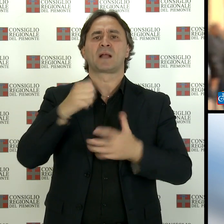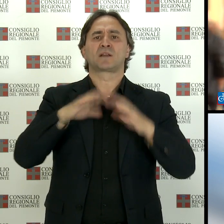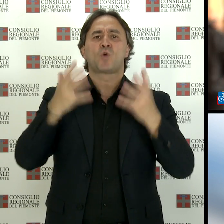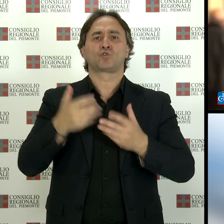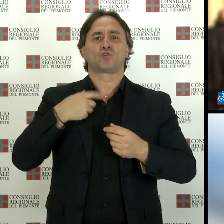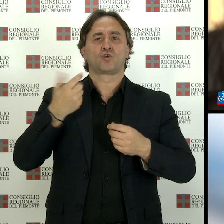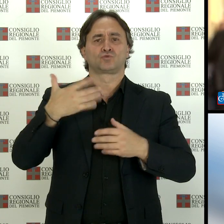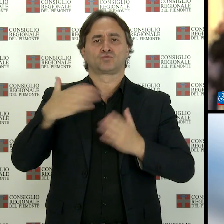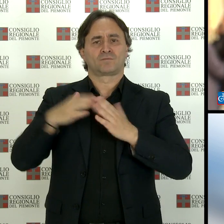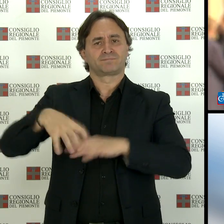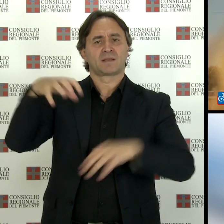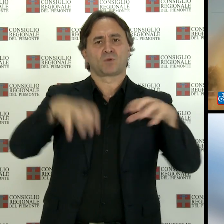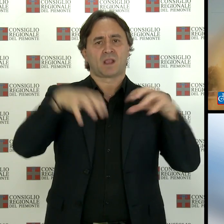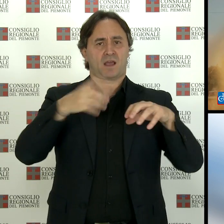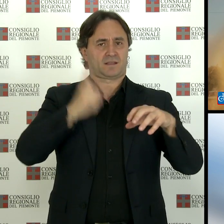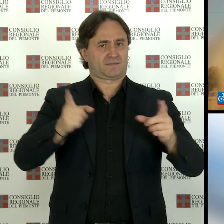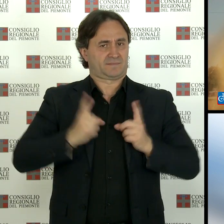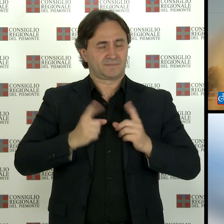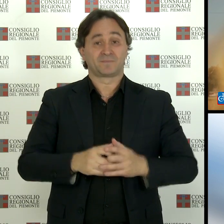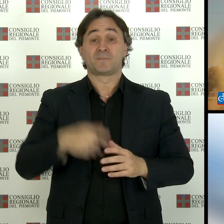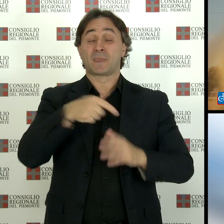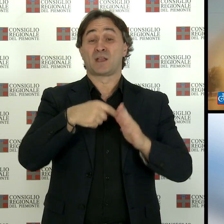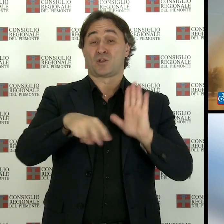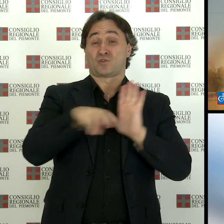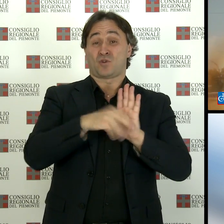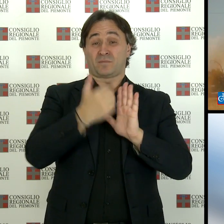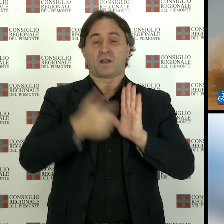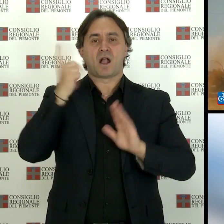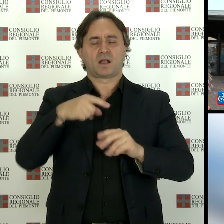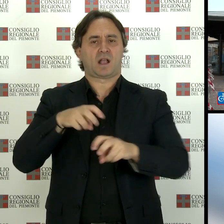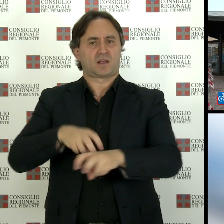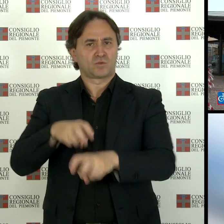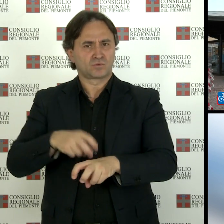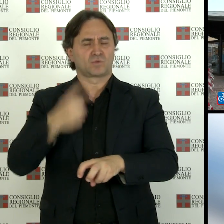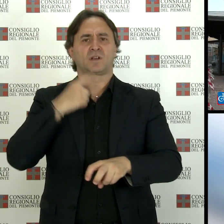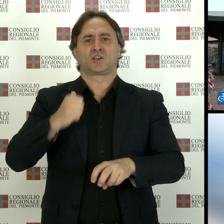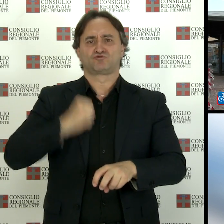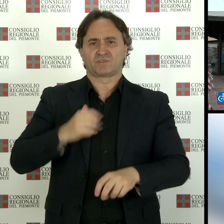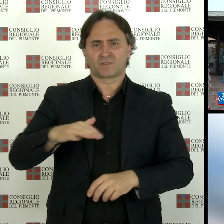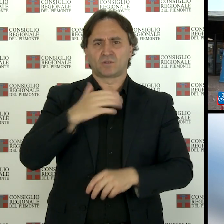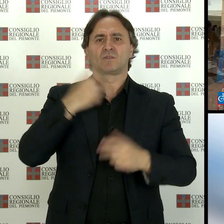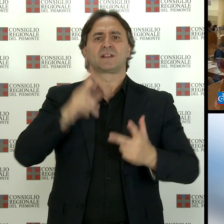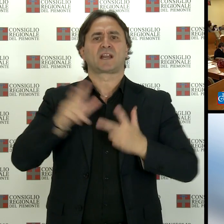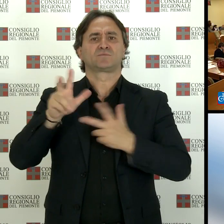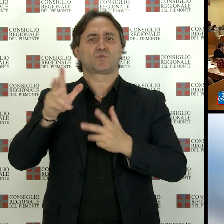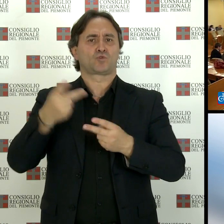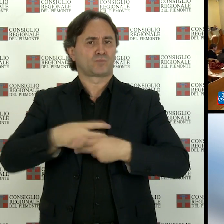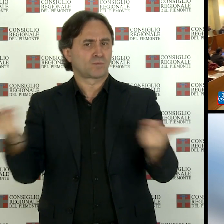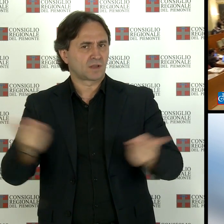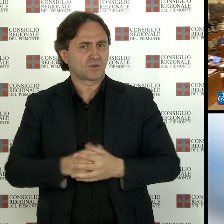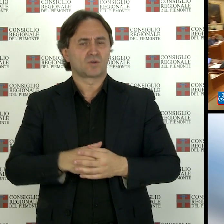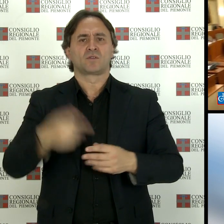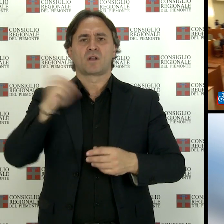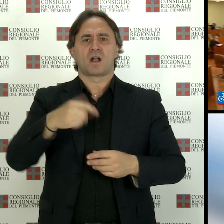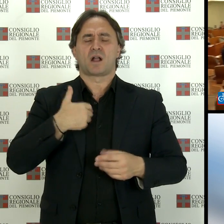immobiliare. La norma interviene anche in materia di difesa civica, agricoltura, vigilanza sul trasporto pubblico locale e sulla